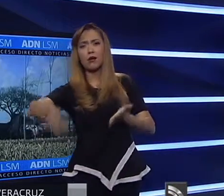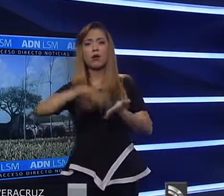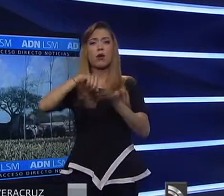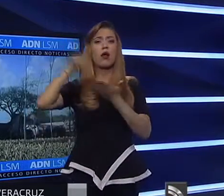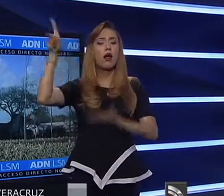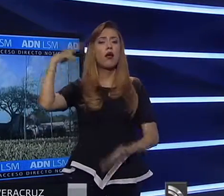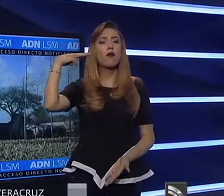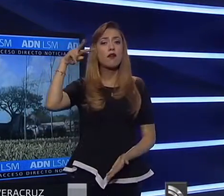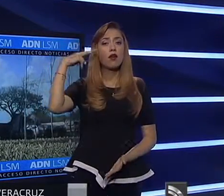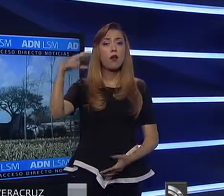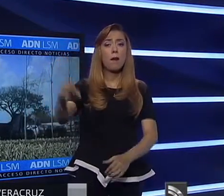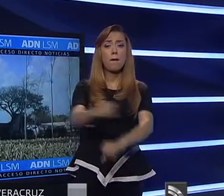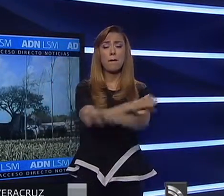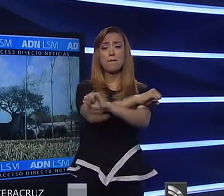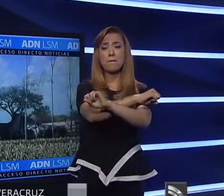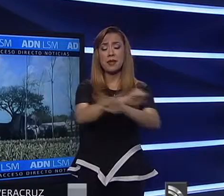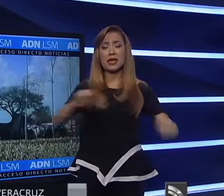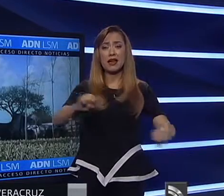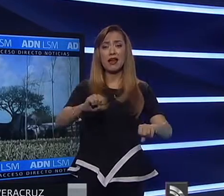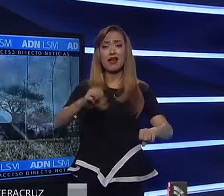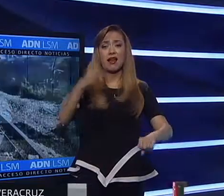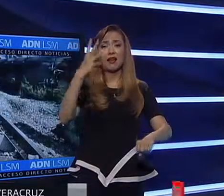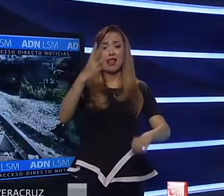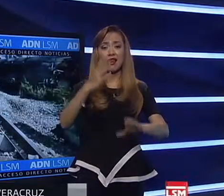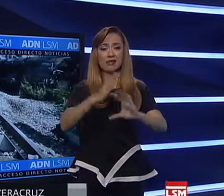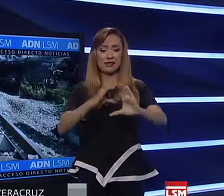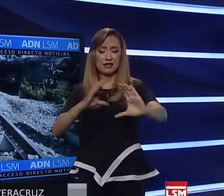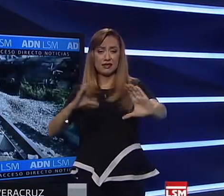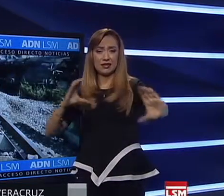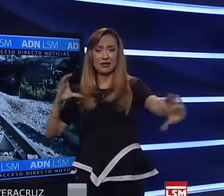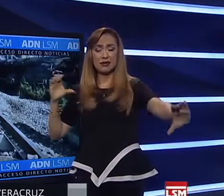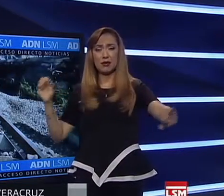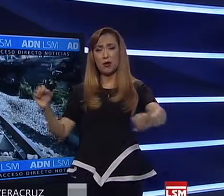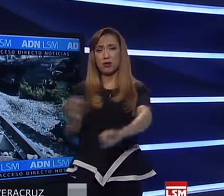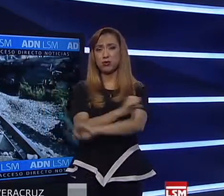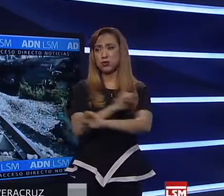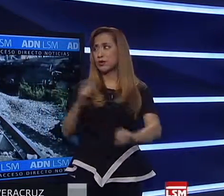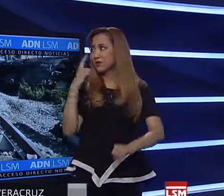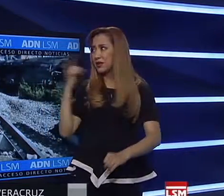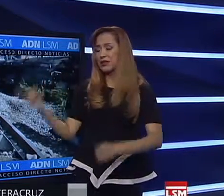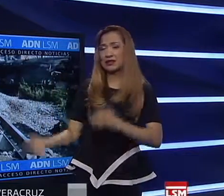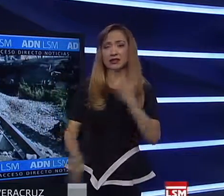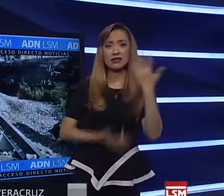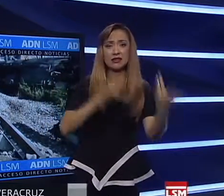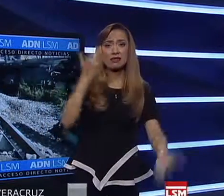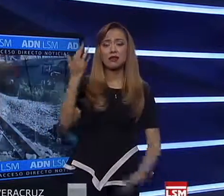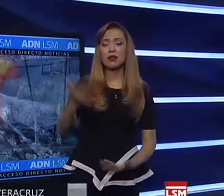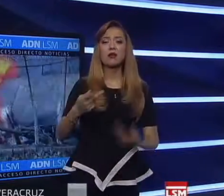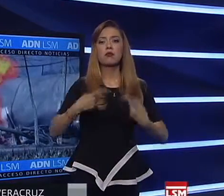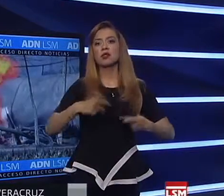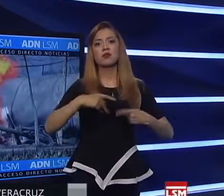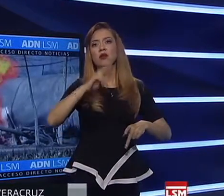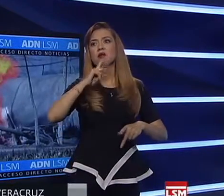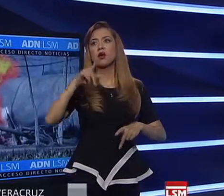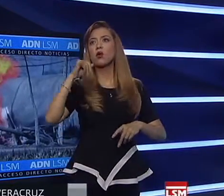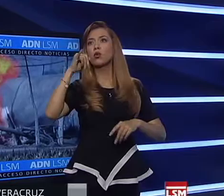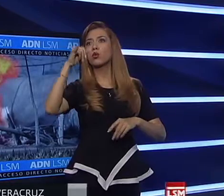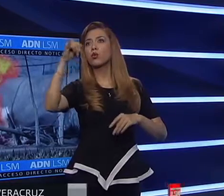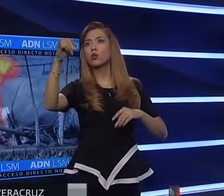de 3 vagones pipa y el incendio de uno más, por lo que autoridades evacuaron a la población a 3 kilómetros a la